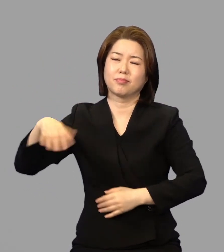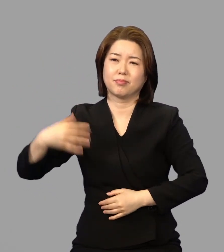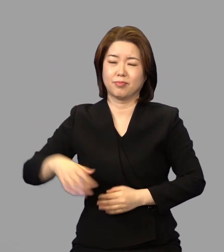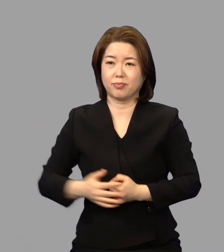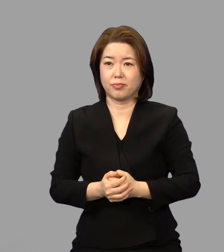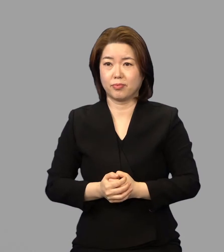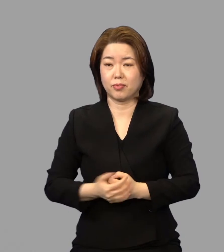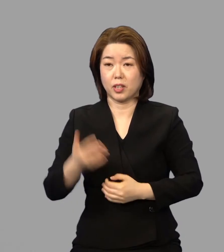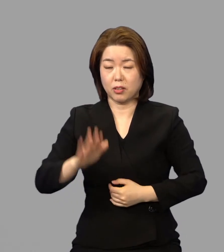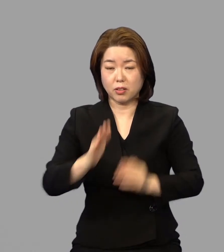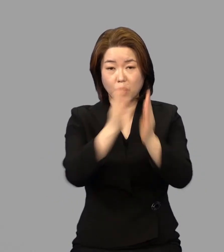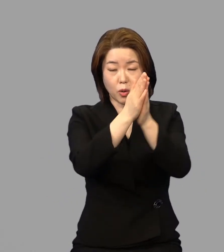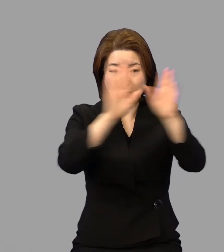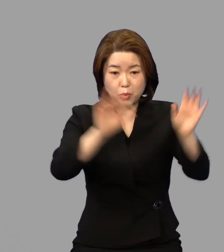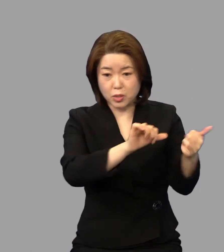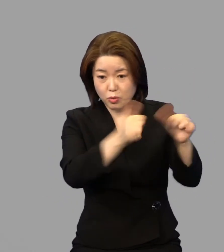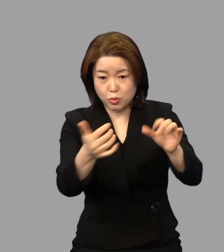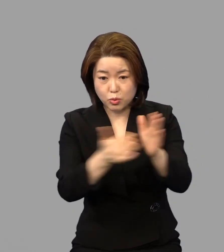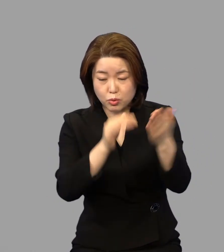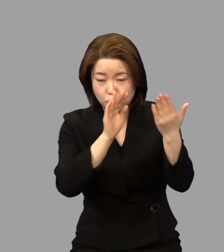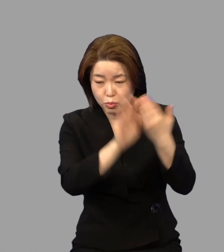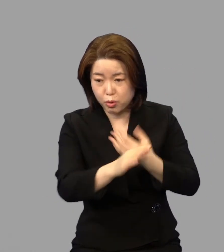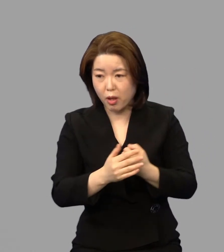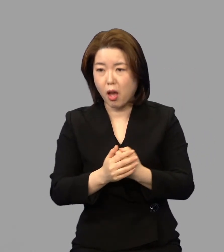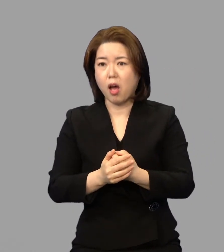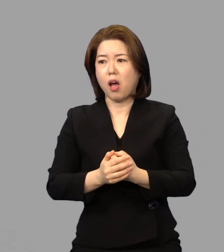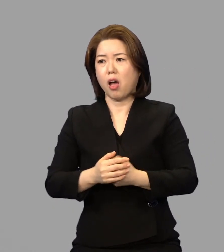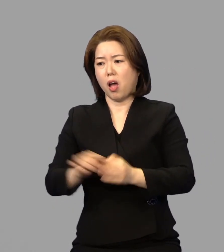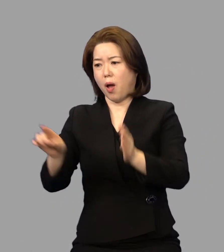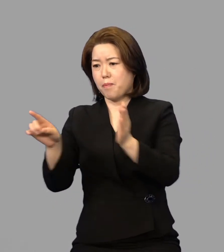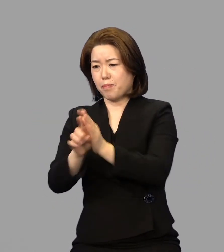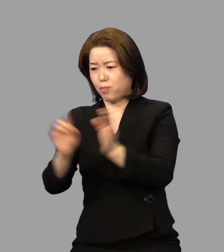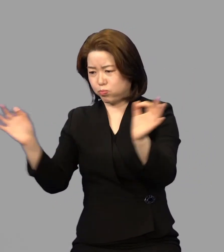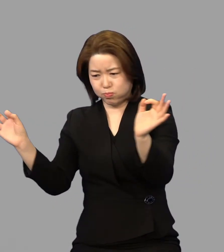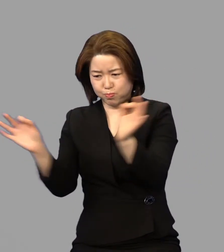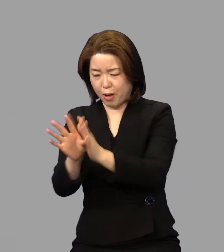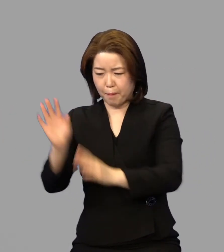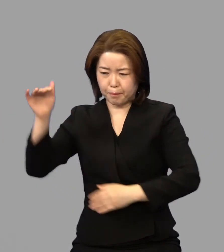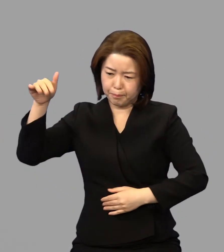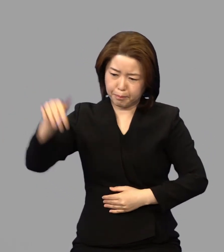모세가 죽으니까 완전히 믿음이 다 꼬꾸라진 것 같았습니다.